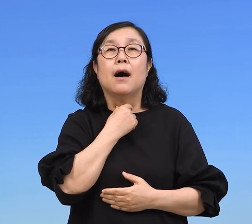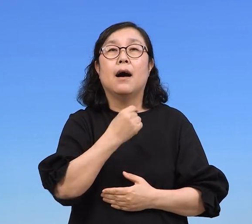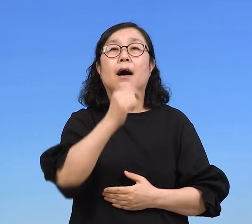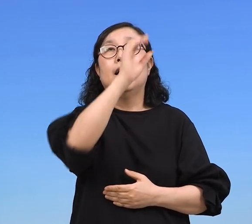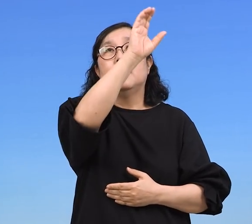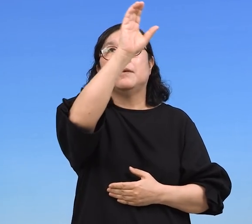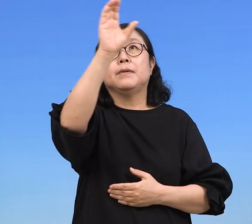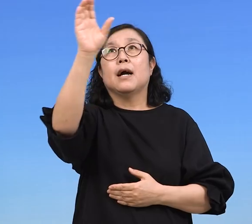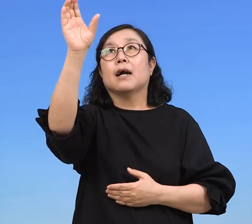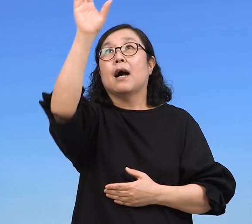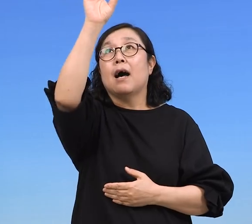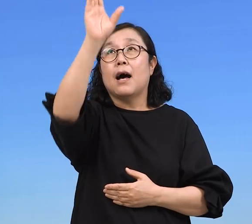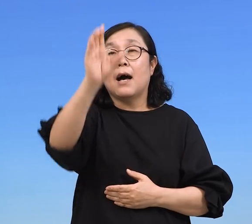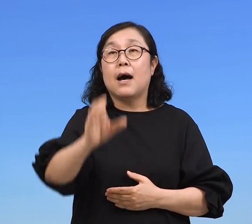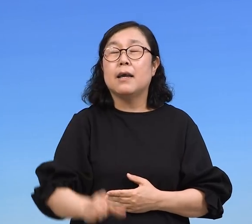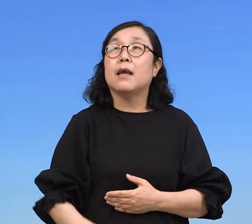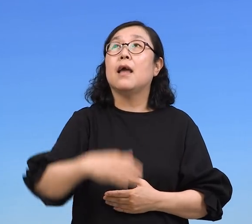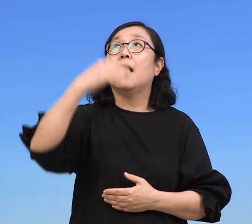십자가의 그 능력,